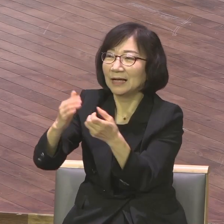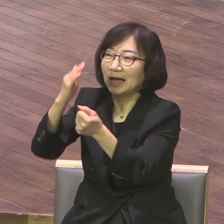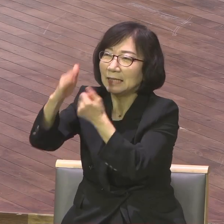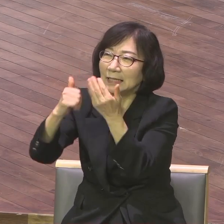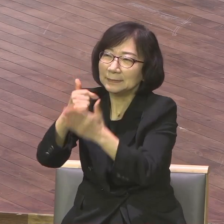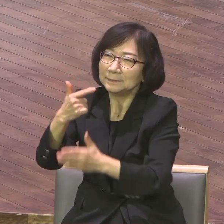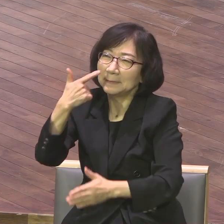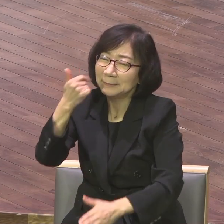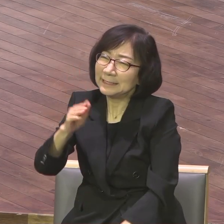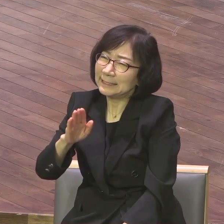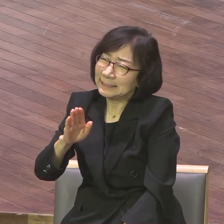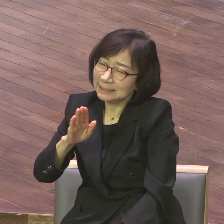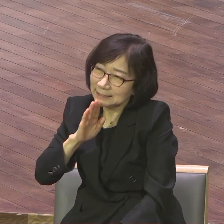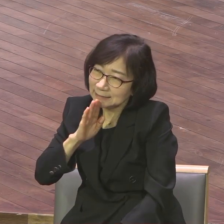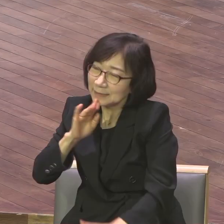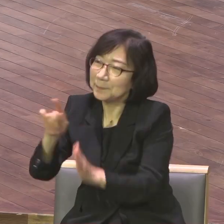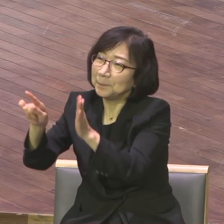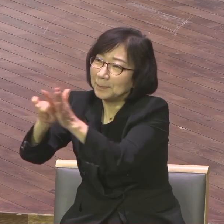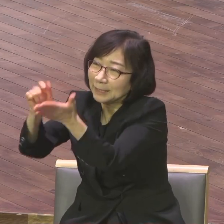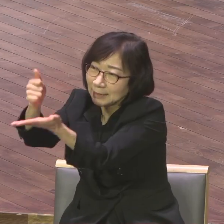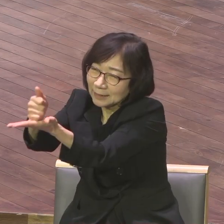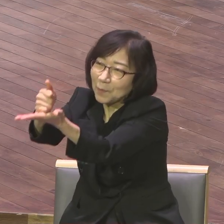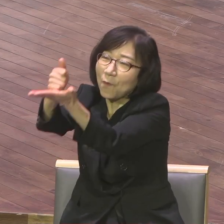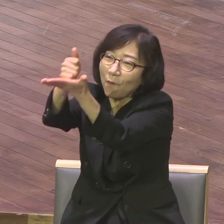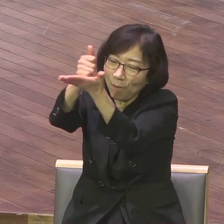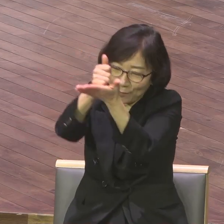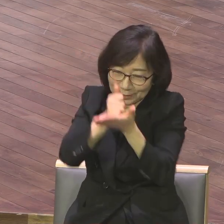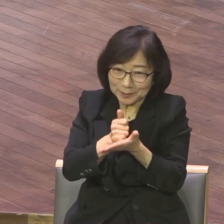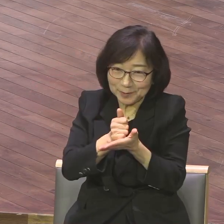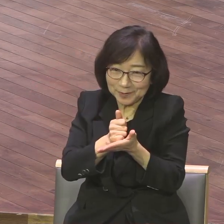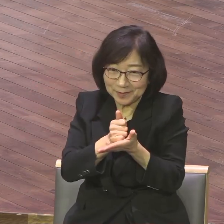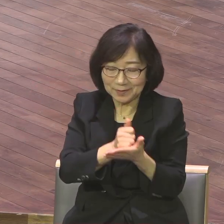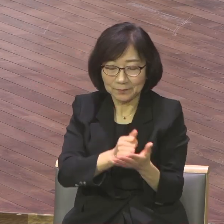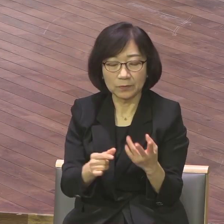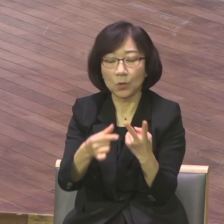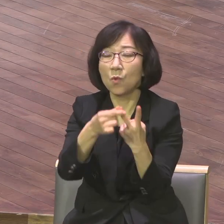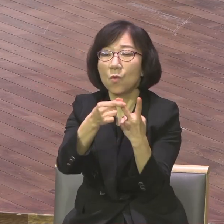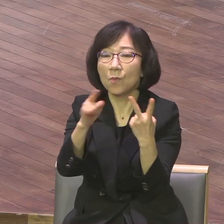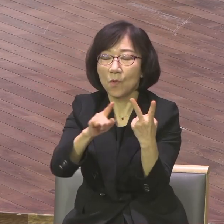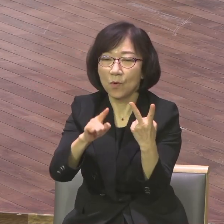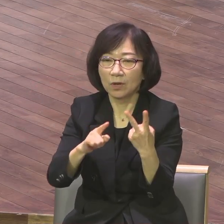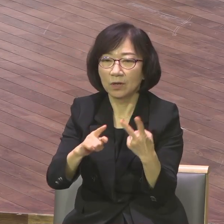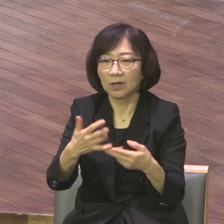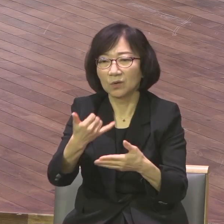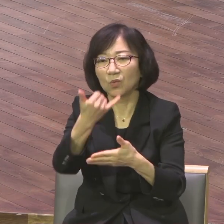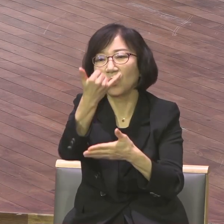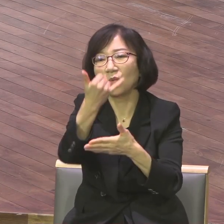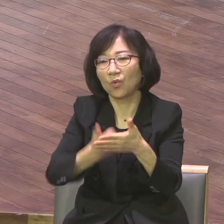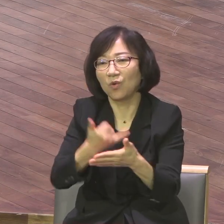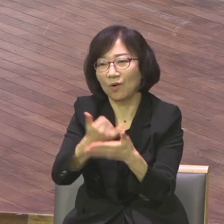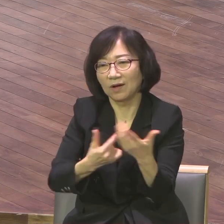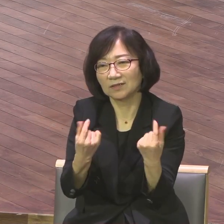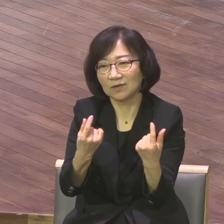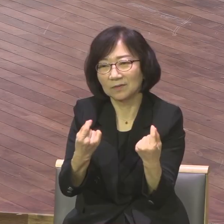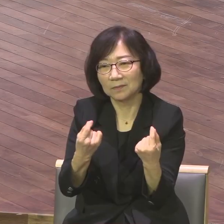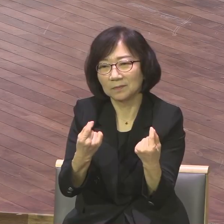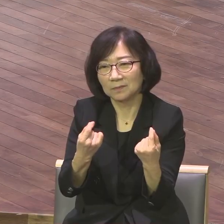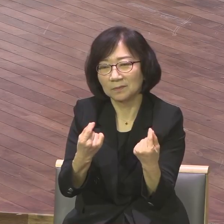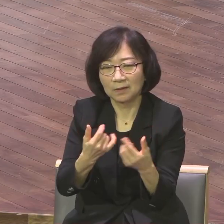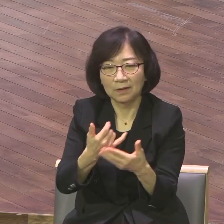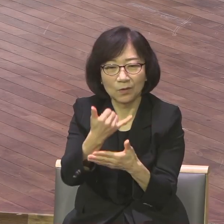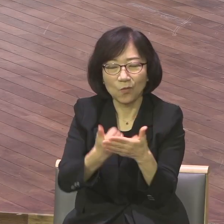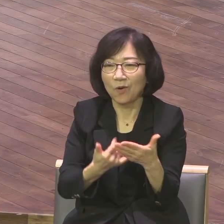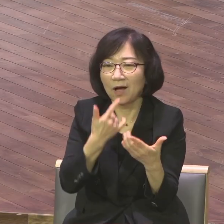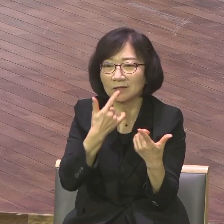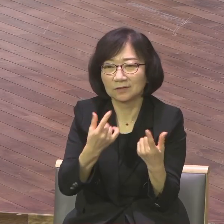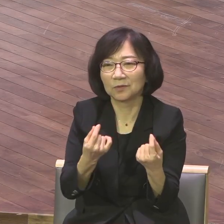사실적으로 모시고 사는 유행이 있습니다. 또 다른 유행은 고아와 같은 그런 유행입니다.